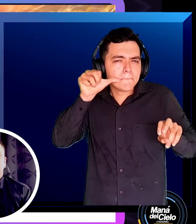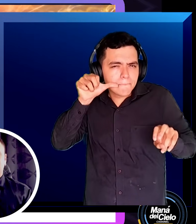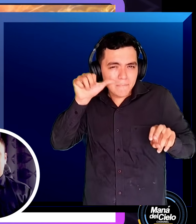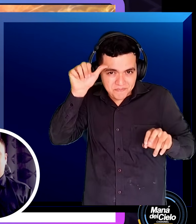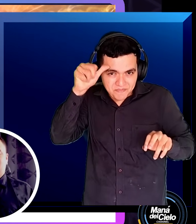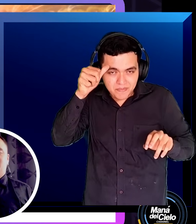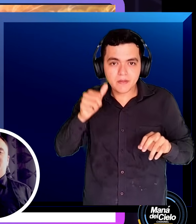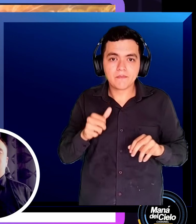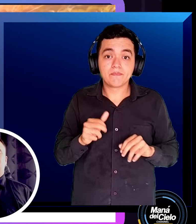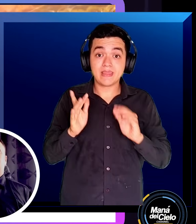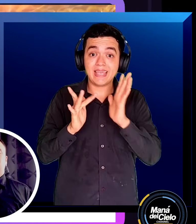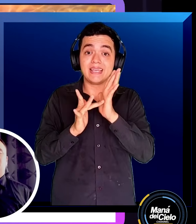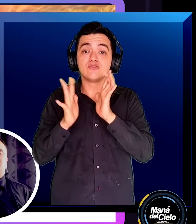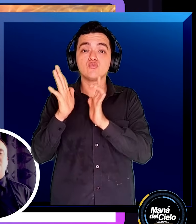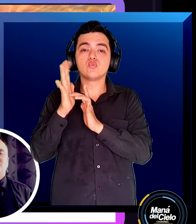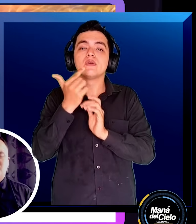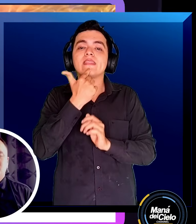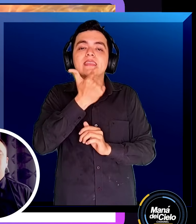ese ayuno